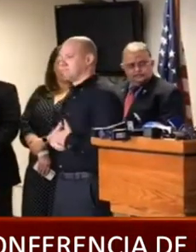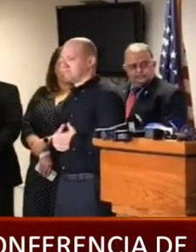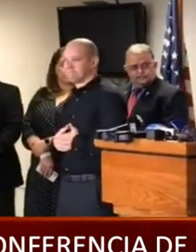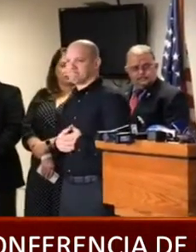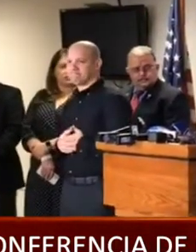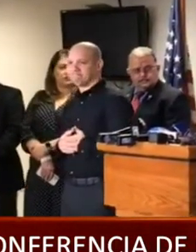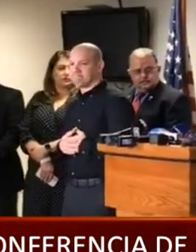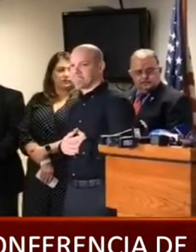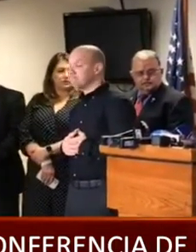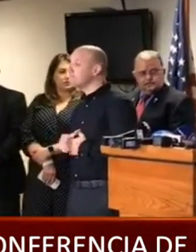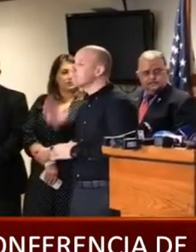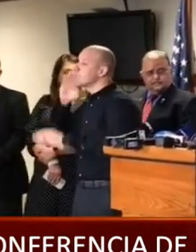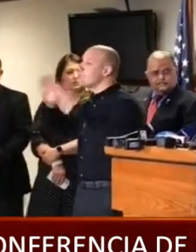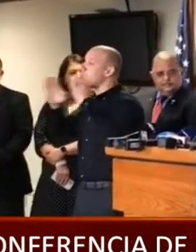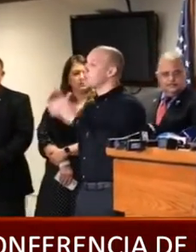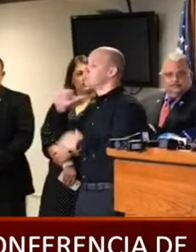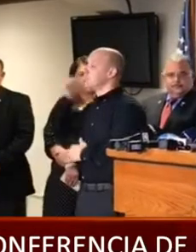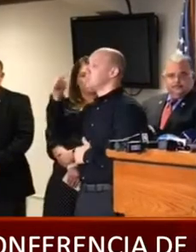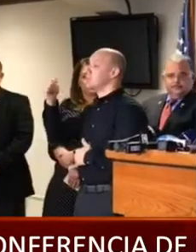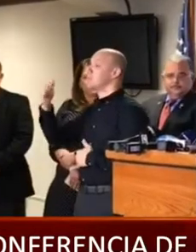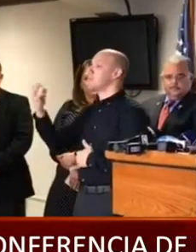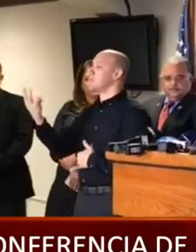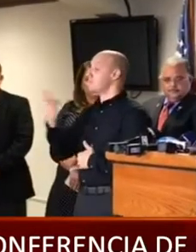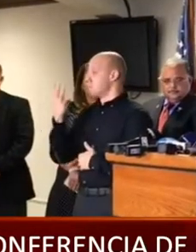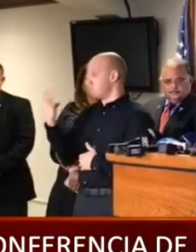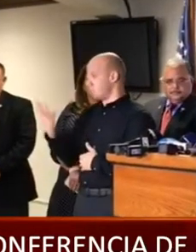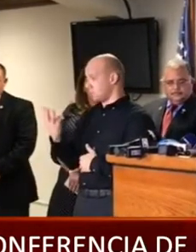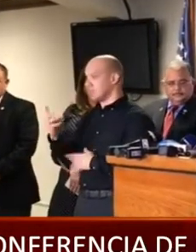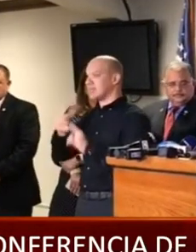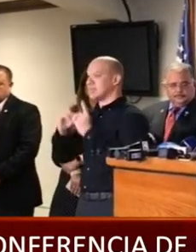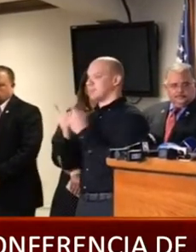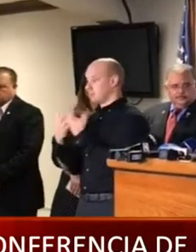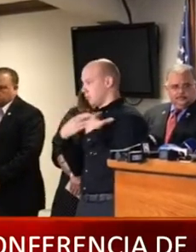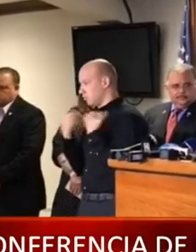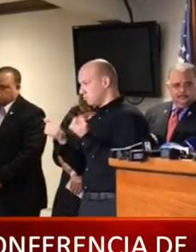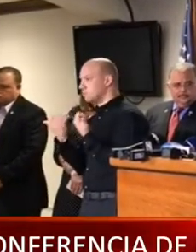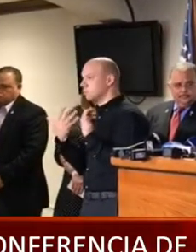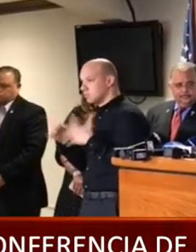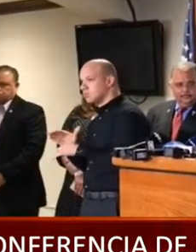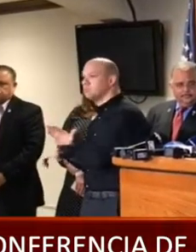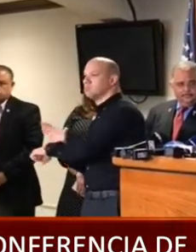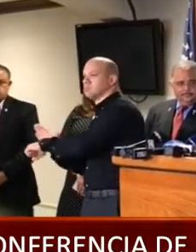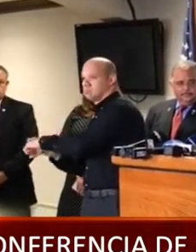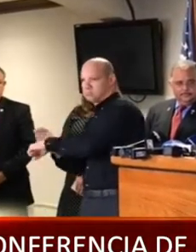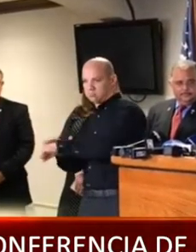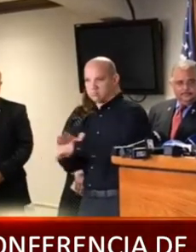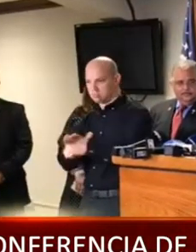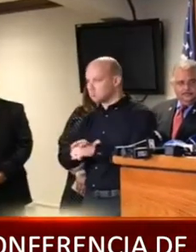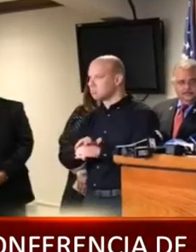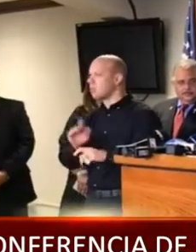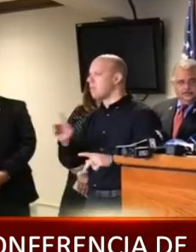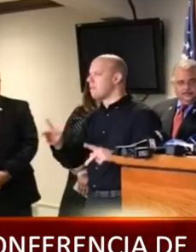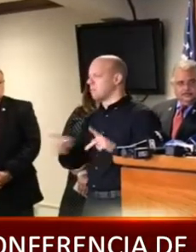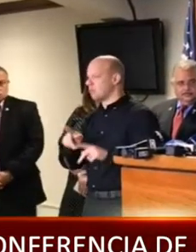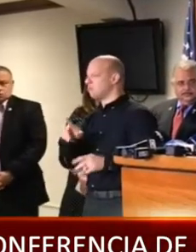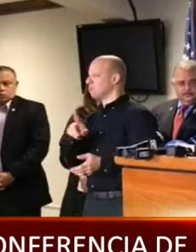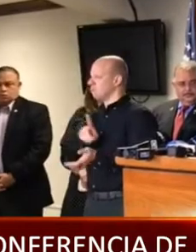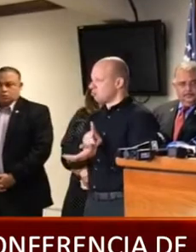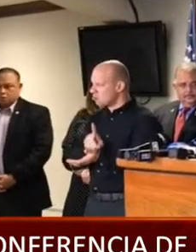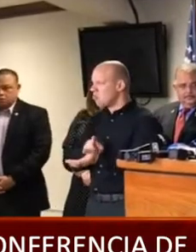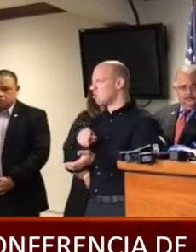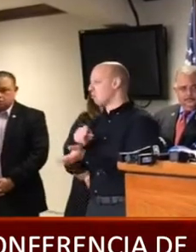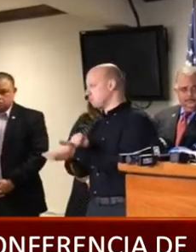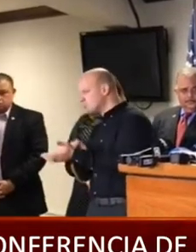Saludos. En el día de mañana, miércoles, el Departamento de Salud ha convocado a profesionales de la salud para llevar a cabo un foro